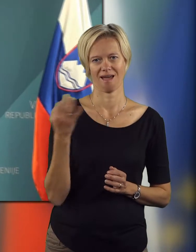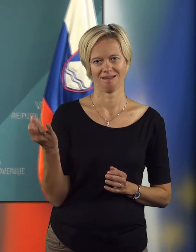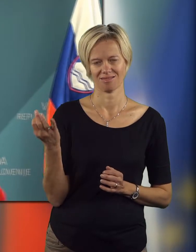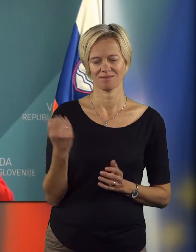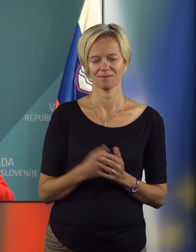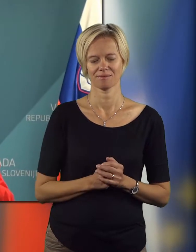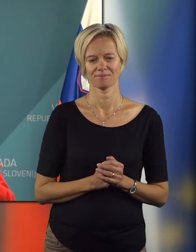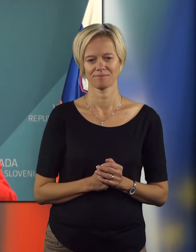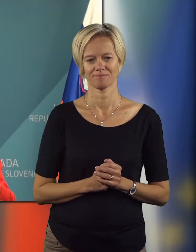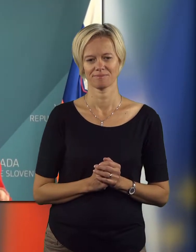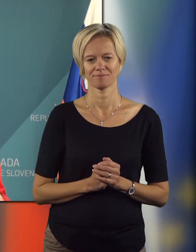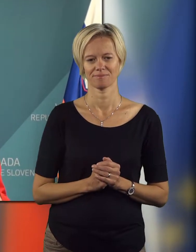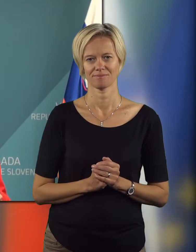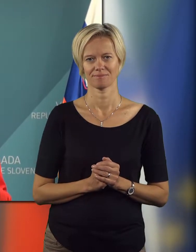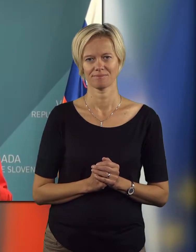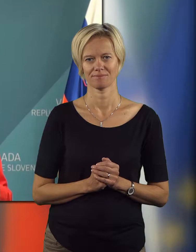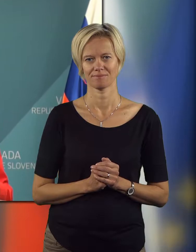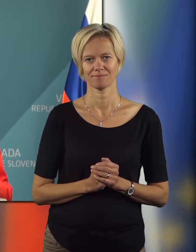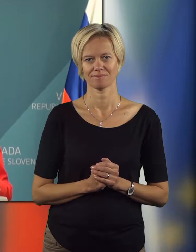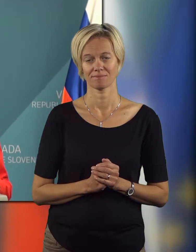Dobar dan.